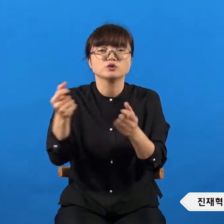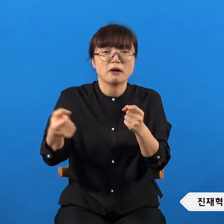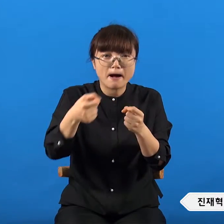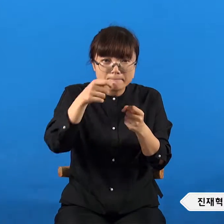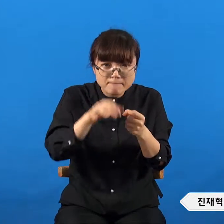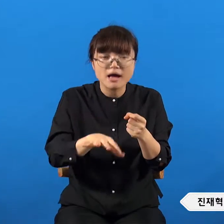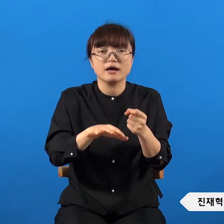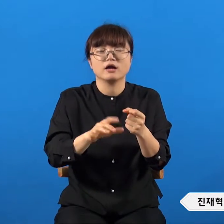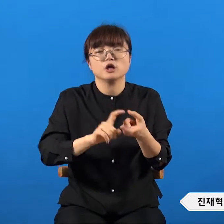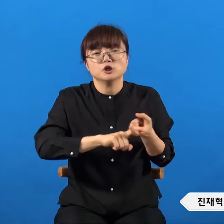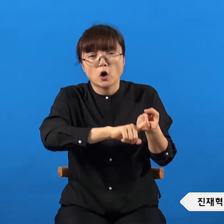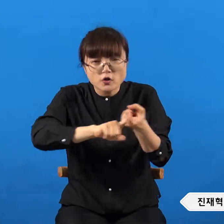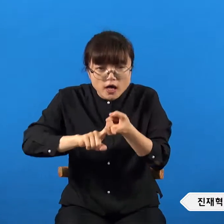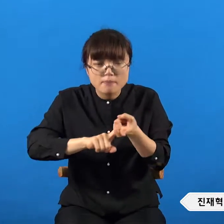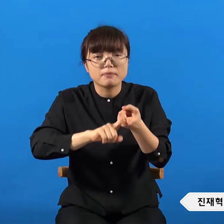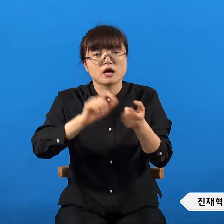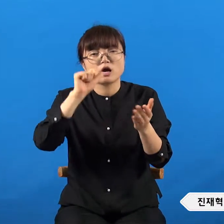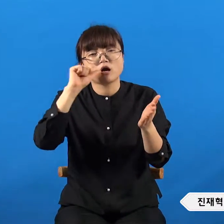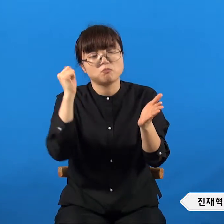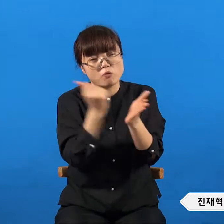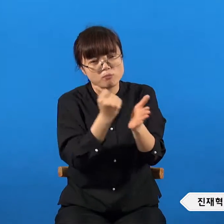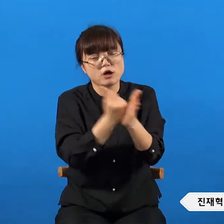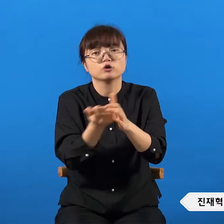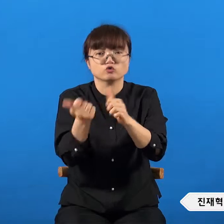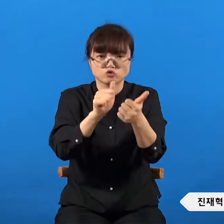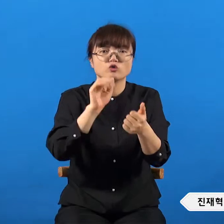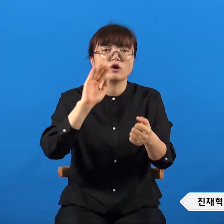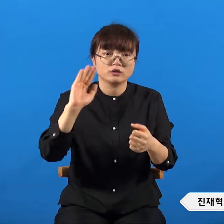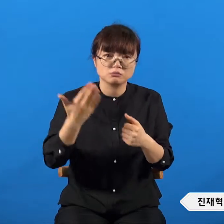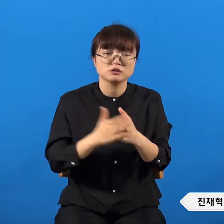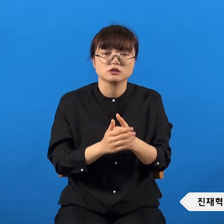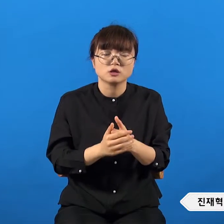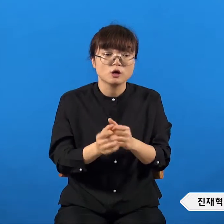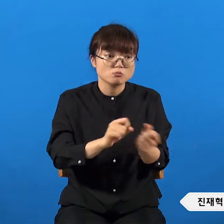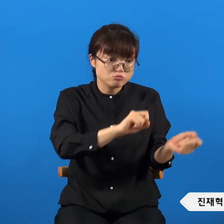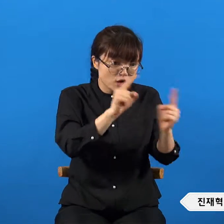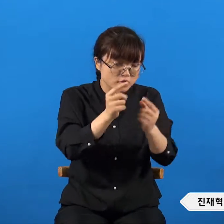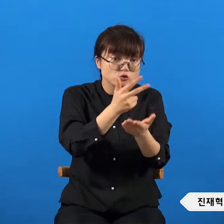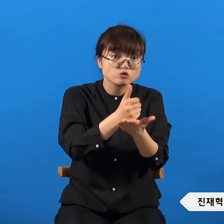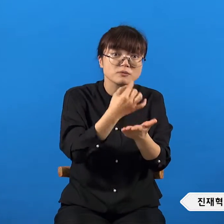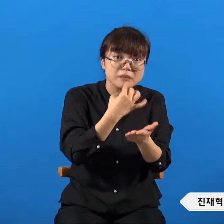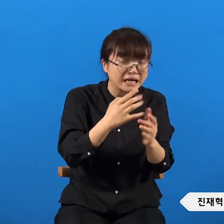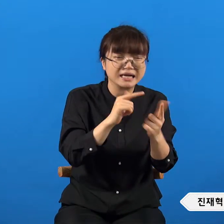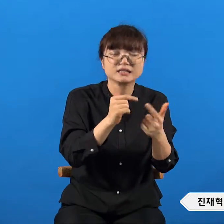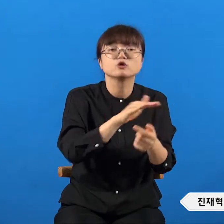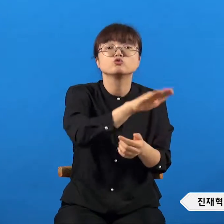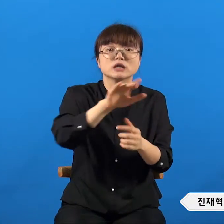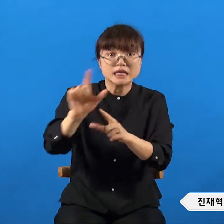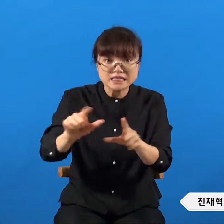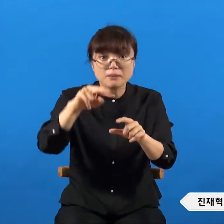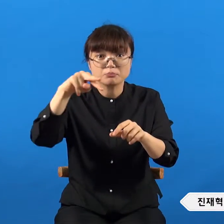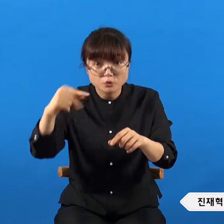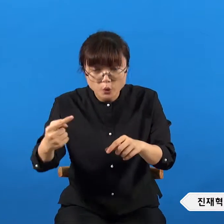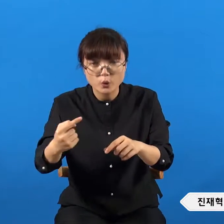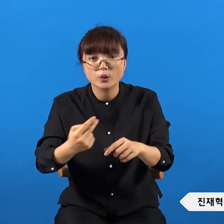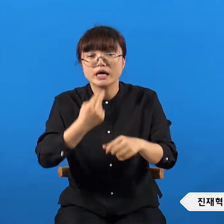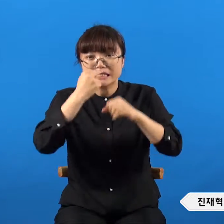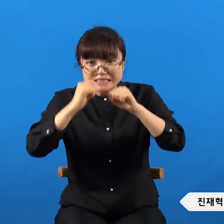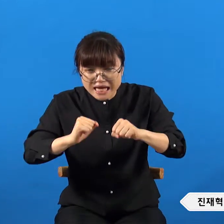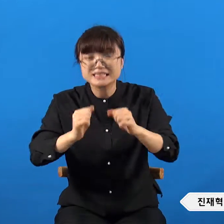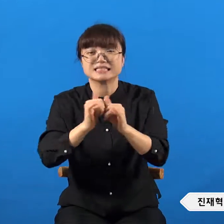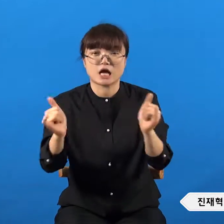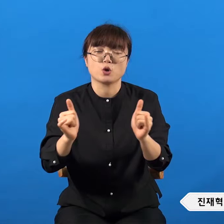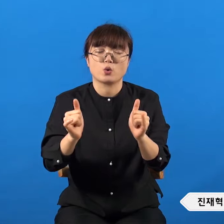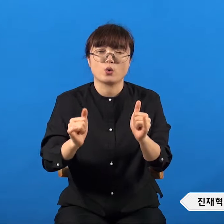앞에 함께 연합하여 못 박혀야 될 것을, 부활하신 주님뿐만 아니라 우리의 삶도